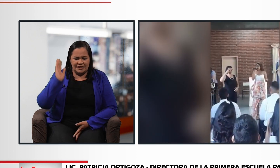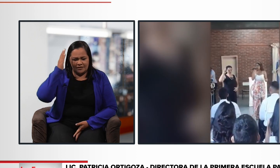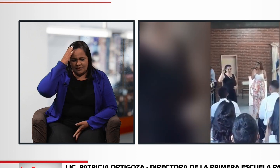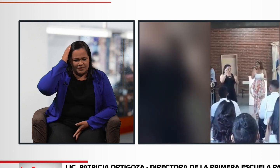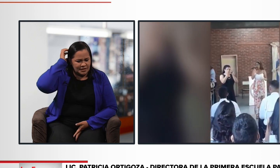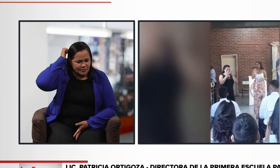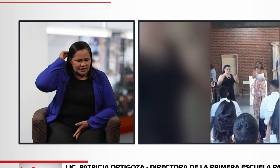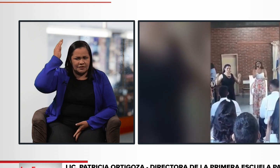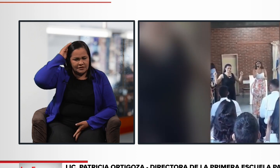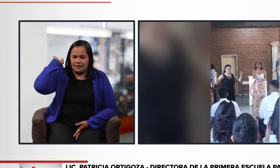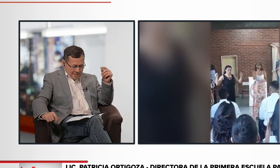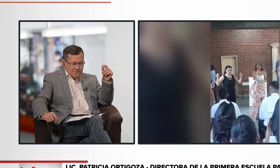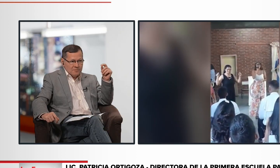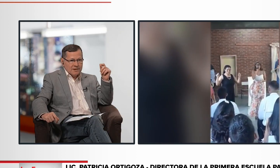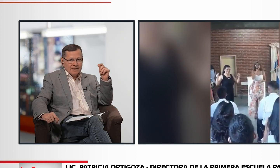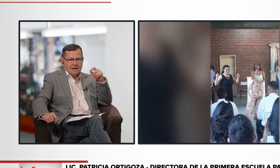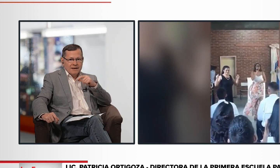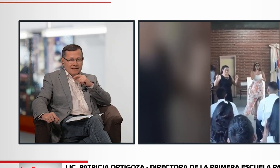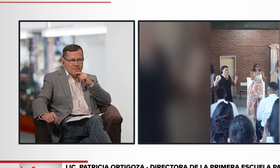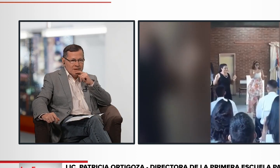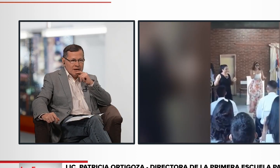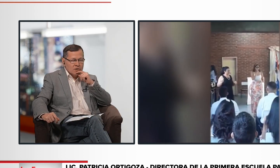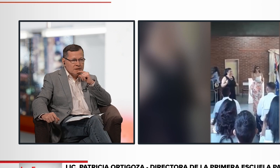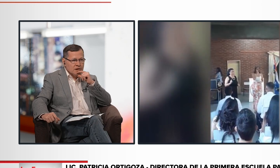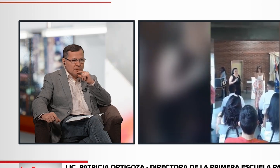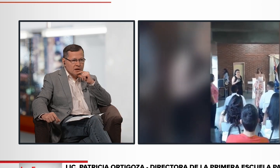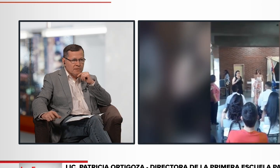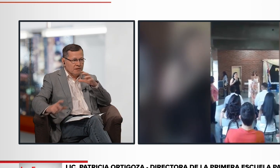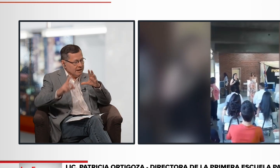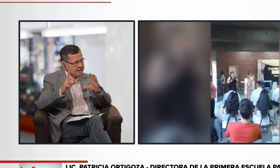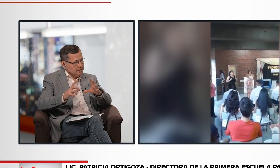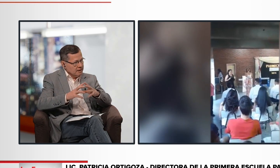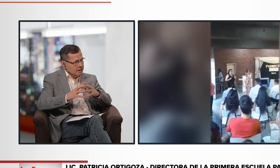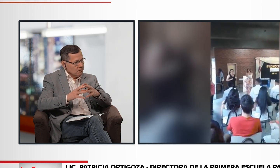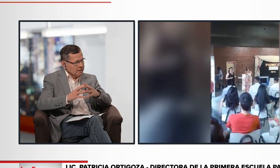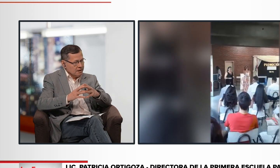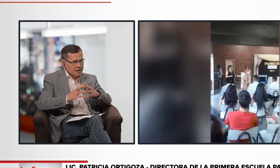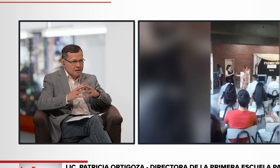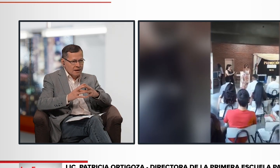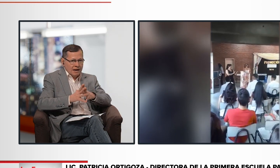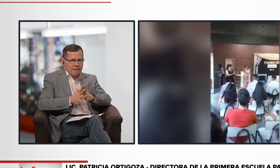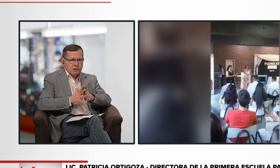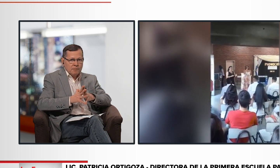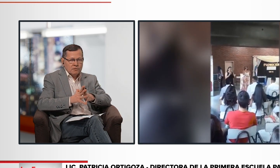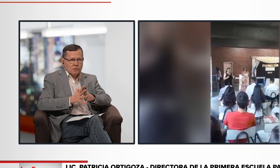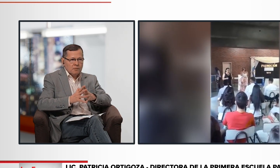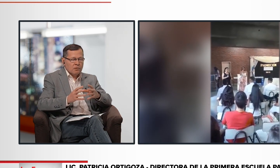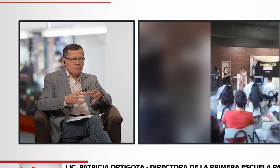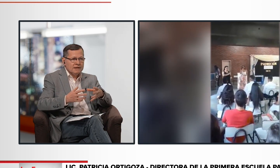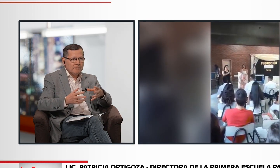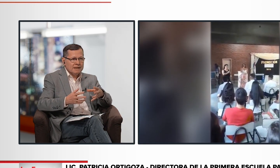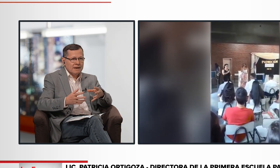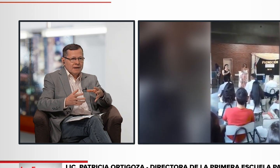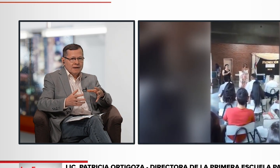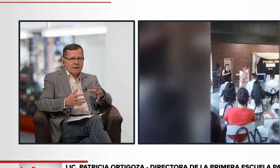y Marito no Claro, recuerdo. ¿sabe por qué le pregunto? Porque en los noticieros, por ejemplo, se ve el intérprete de lengua de señas y a veces yo me pregunto, bueno, pero